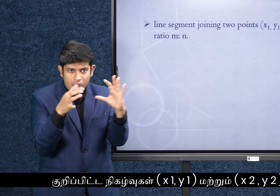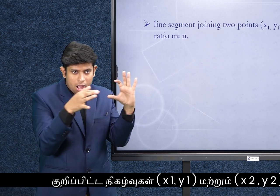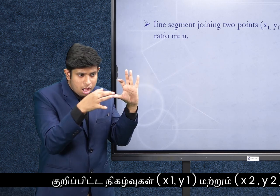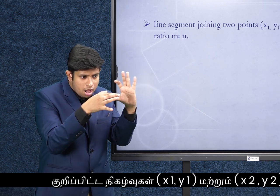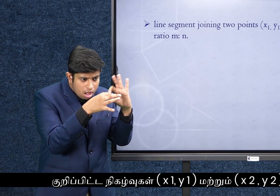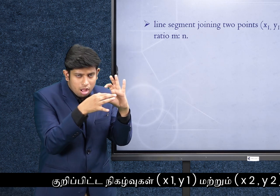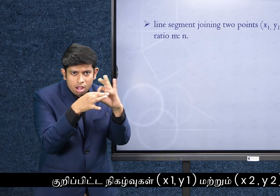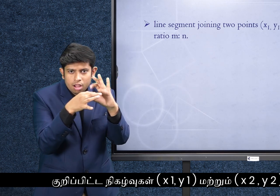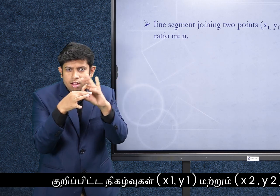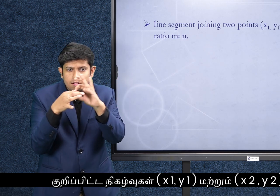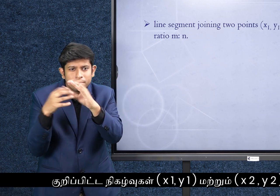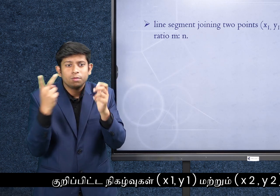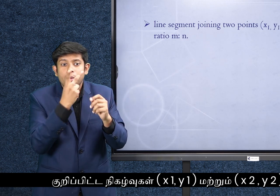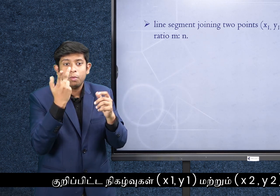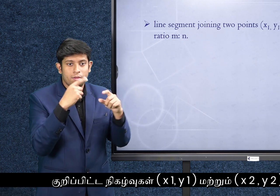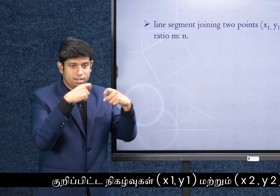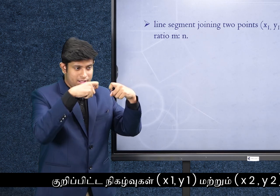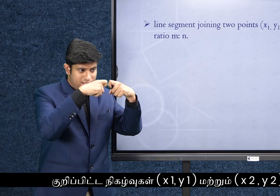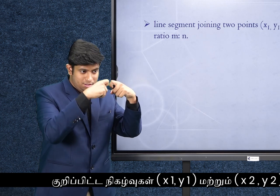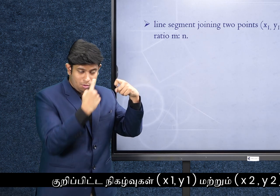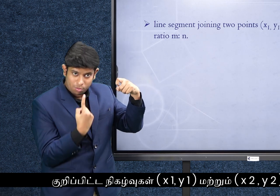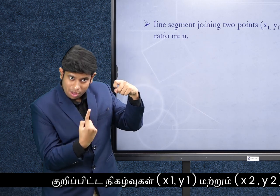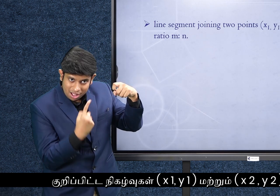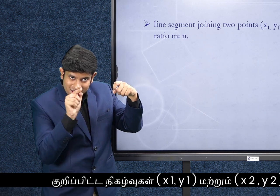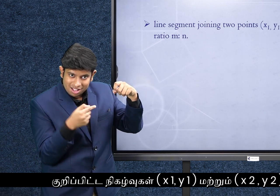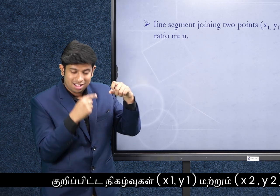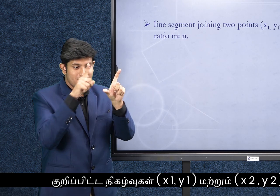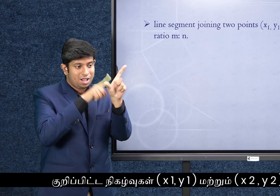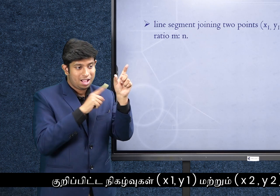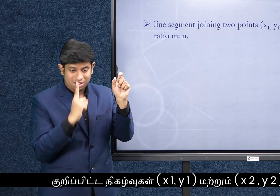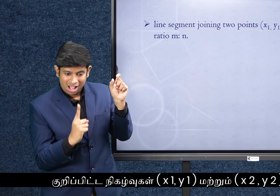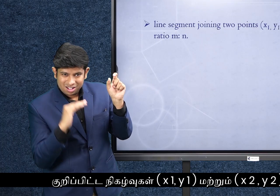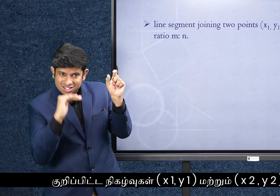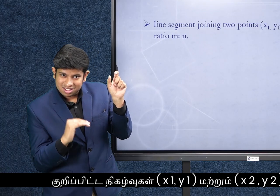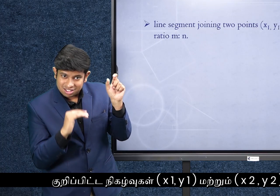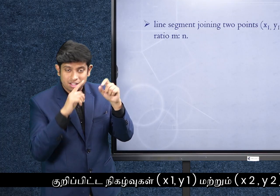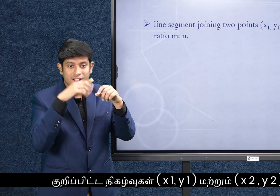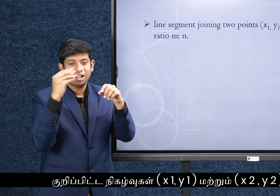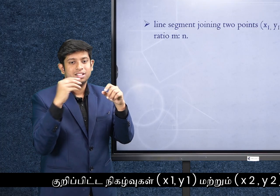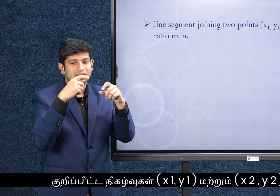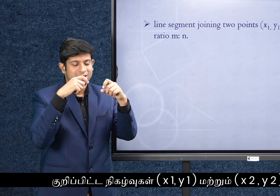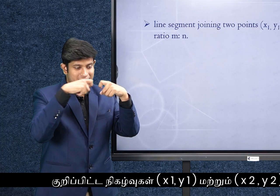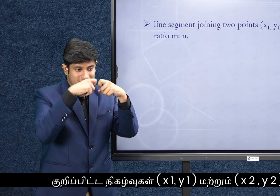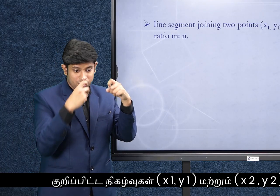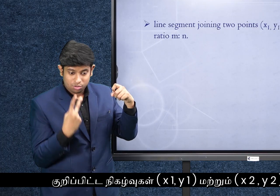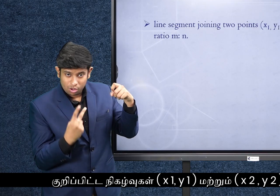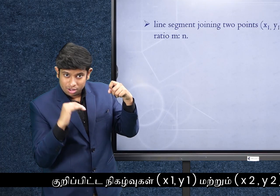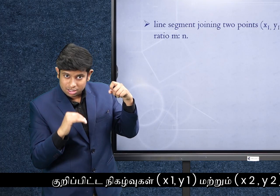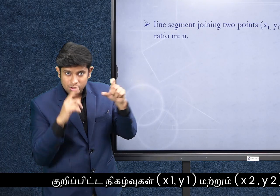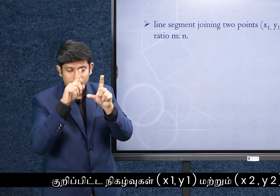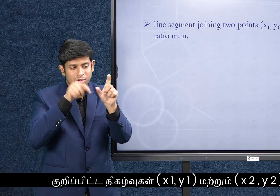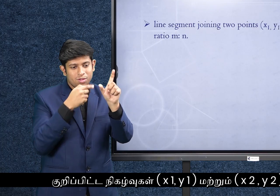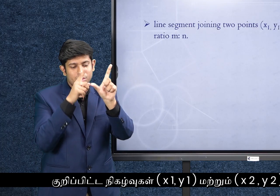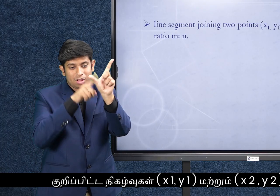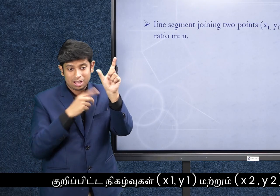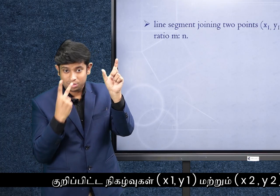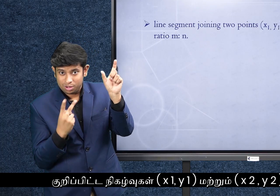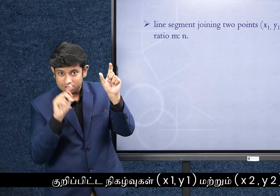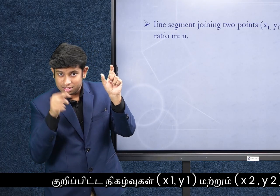இலக்க 1, ஒய் கீழ் இலக்க 1 மற்றும் அடைப்புக்குறிக்குள் எக்ஸ் கீழ் இலக்க 2,